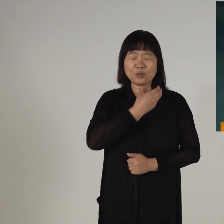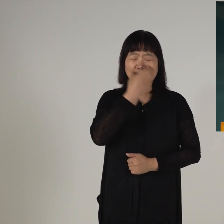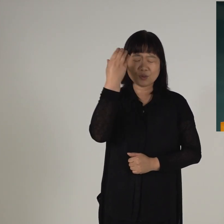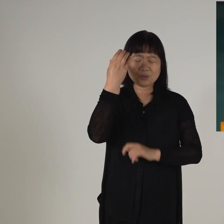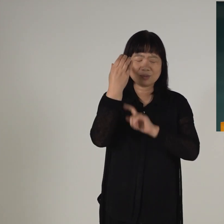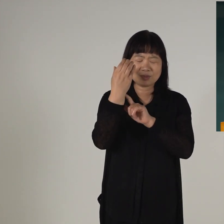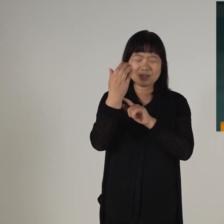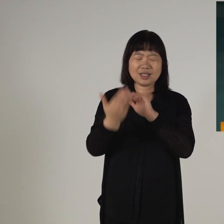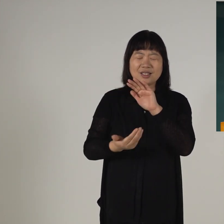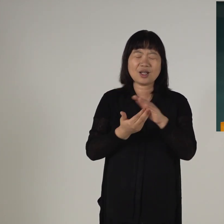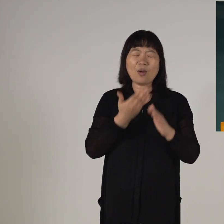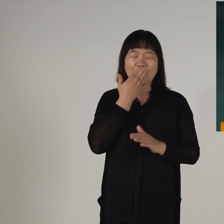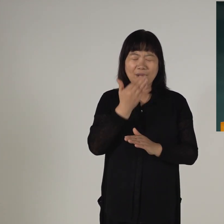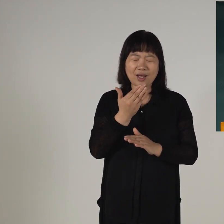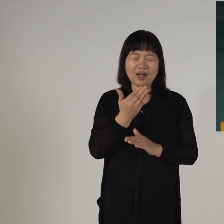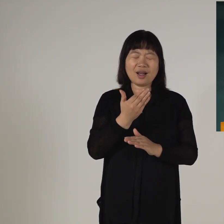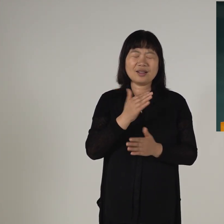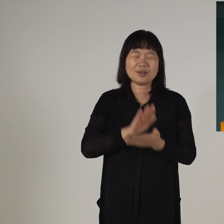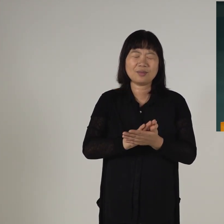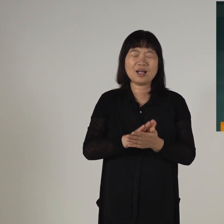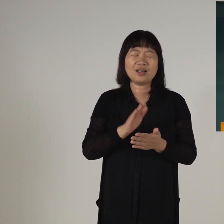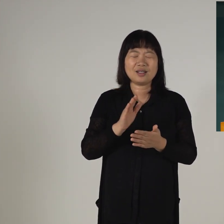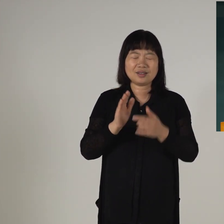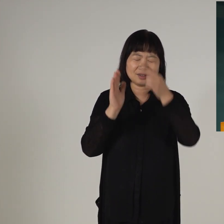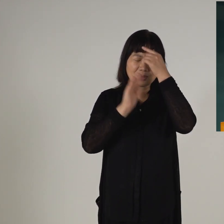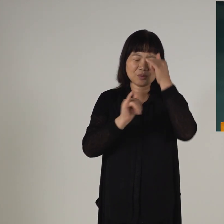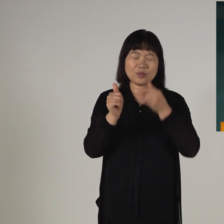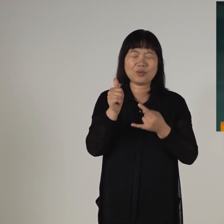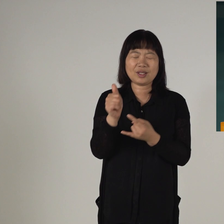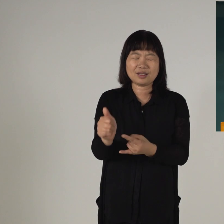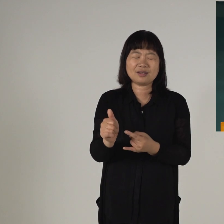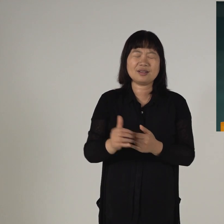꿈을 이루어가기를 열망하는 성도들에게